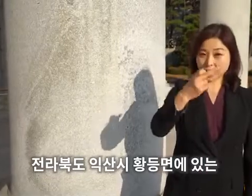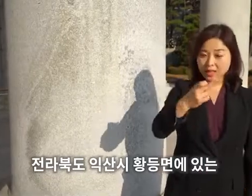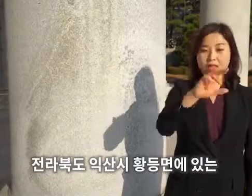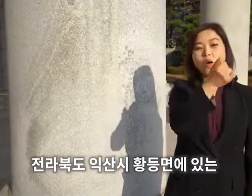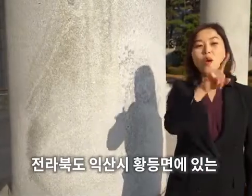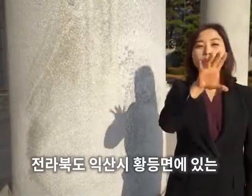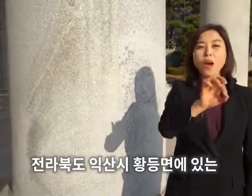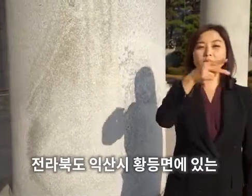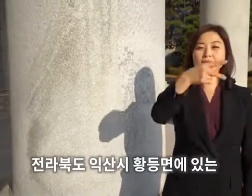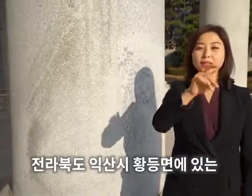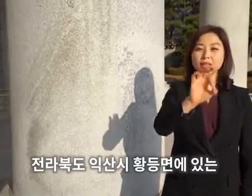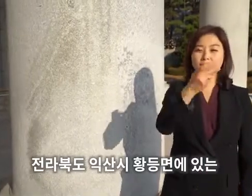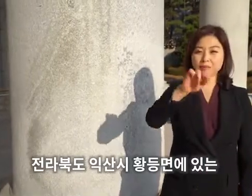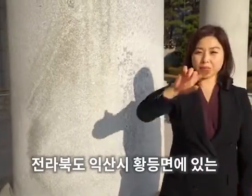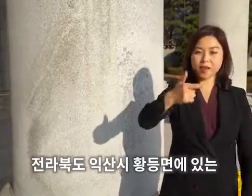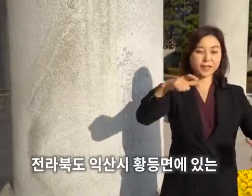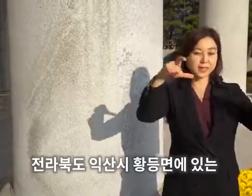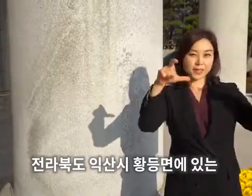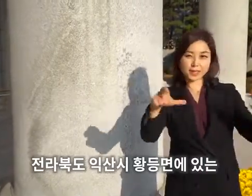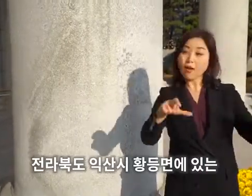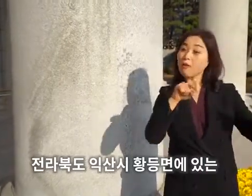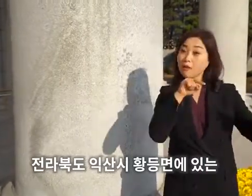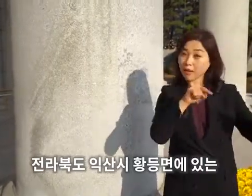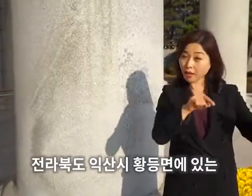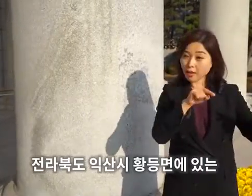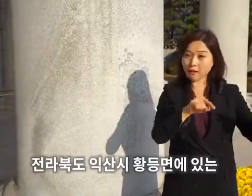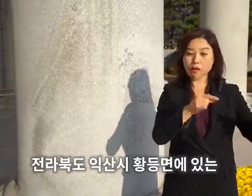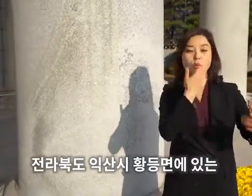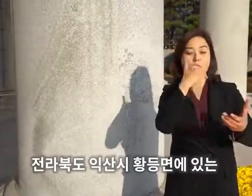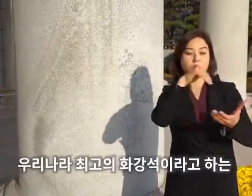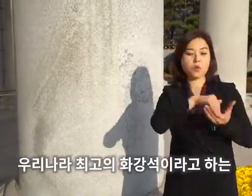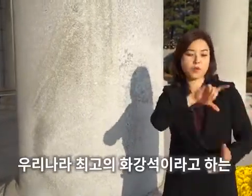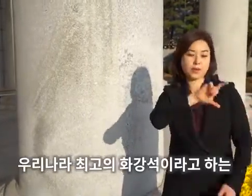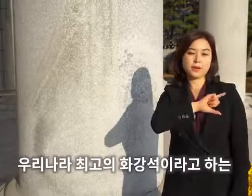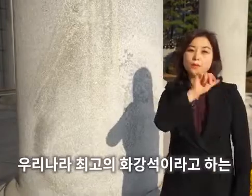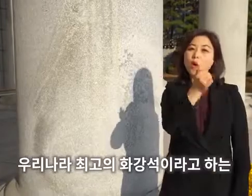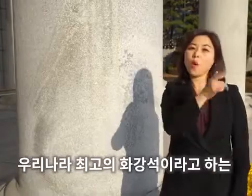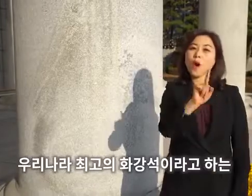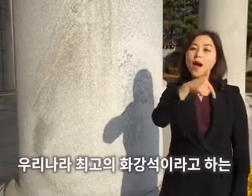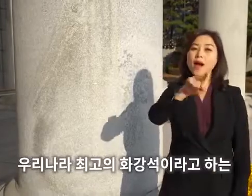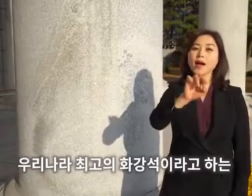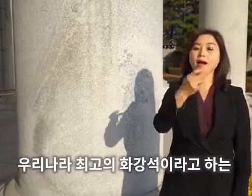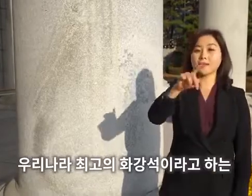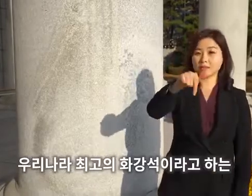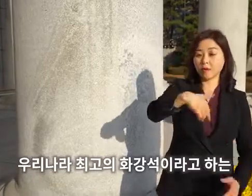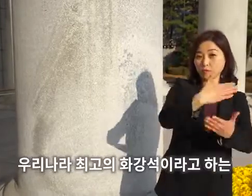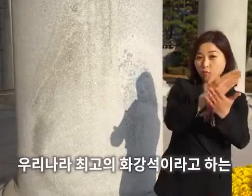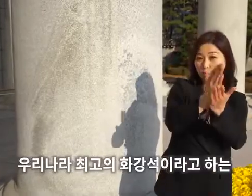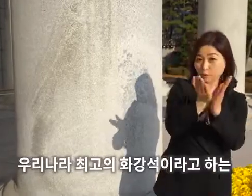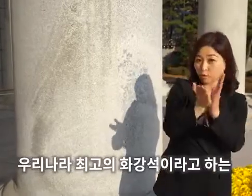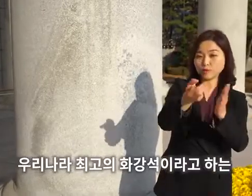전라북도 익산시 황등면에 있는 우리나라 최고의 화강석이라고 하는